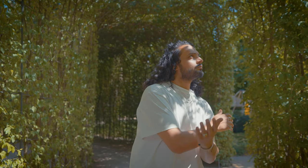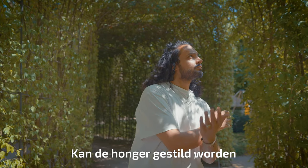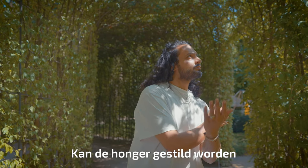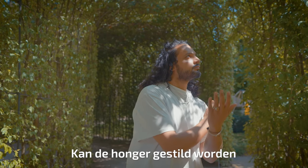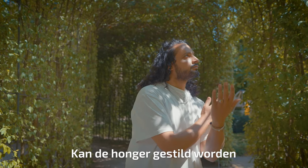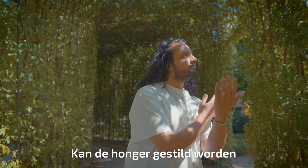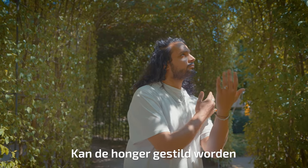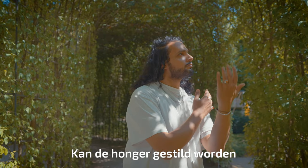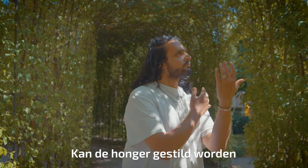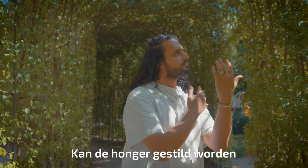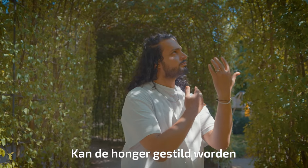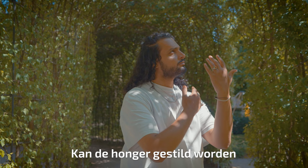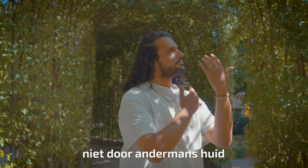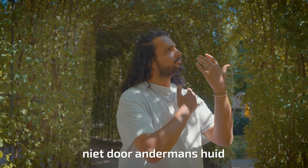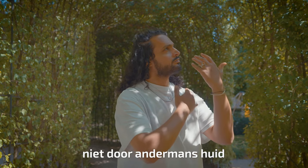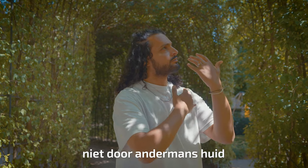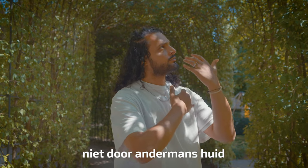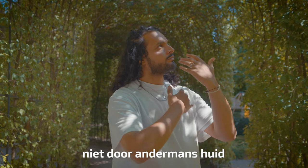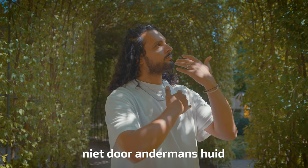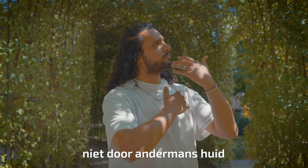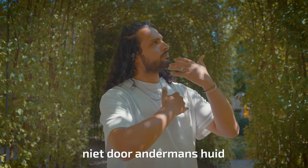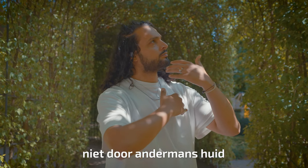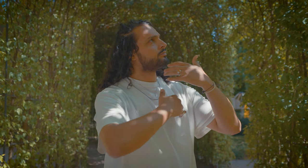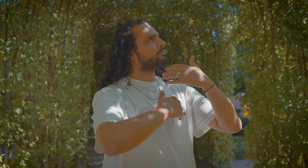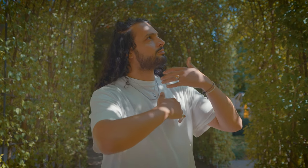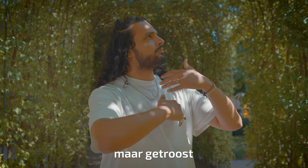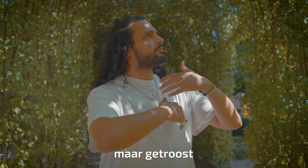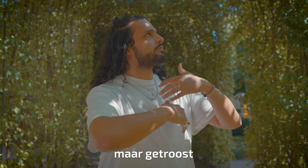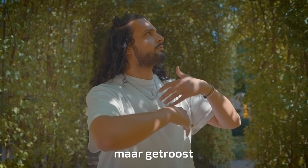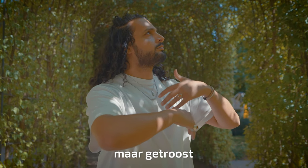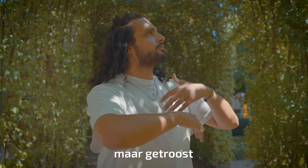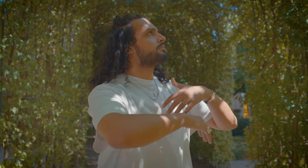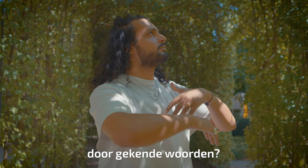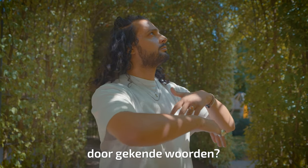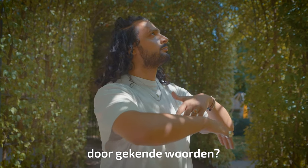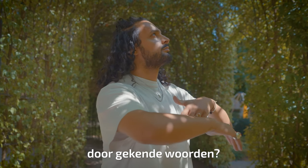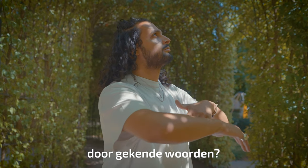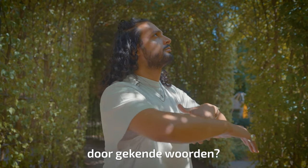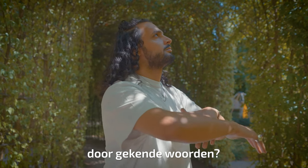Kan de honger gestild worden, niet door andermans huid, maar getroost door gekende woorden?